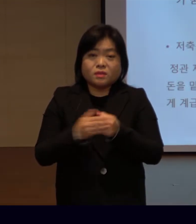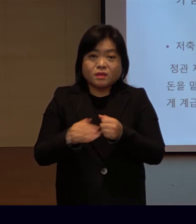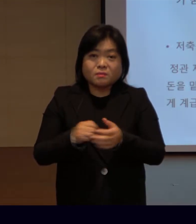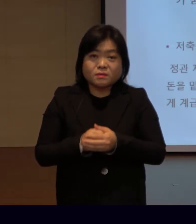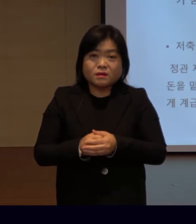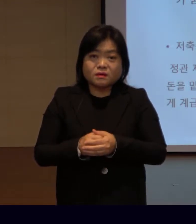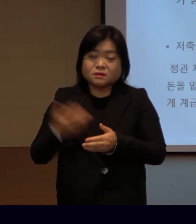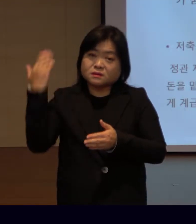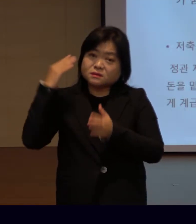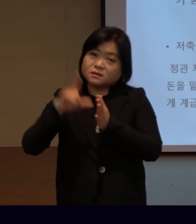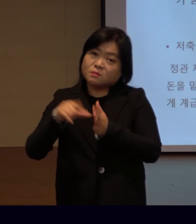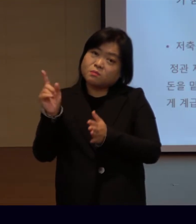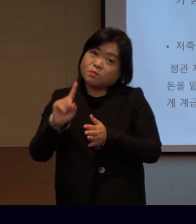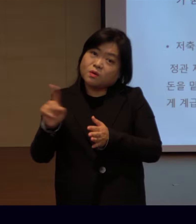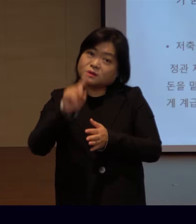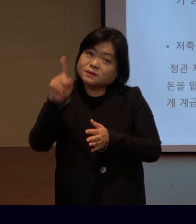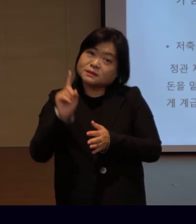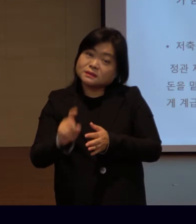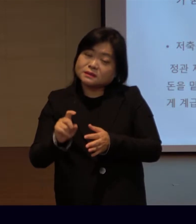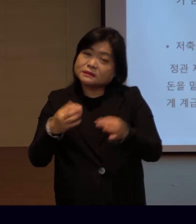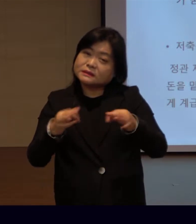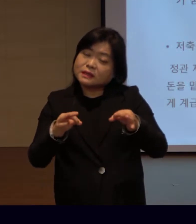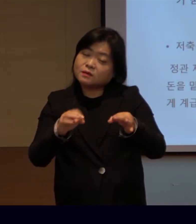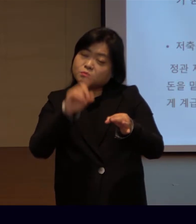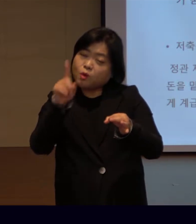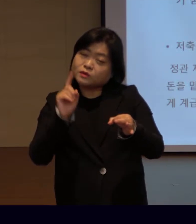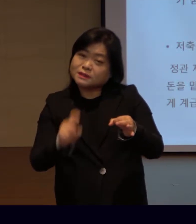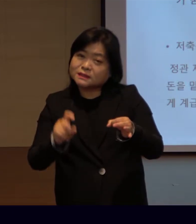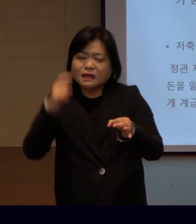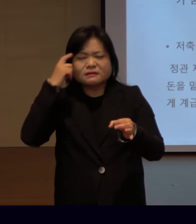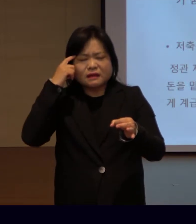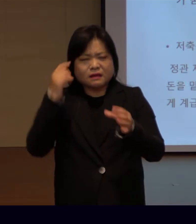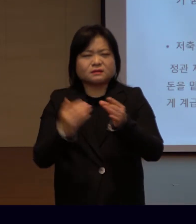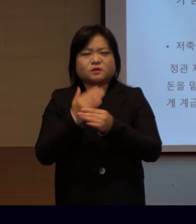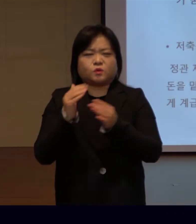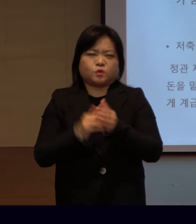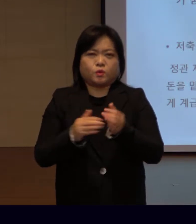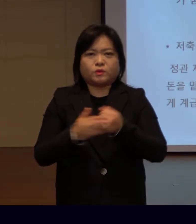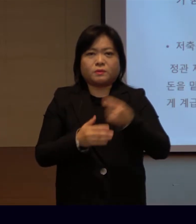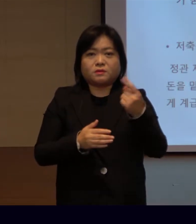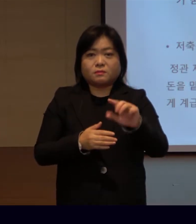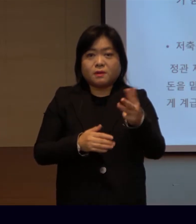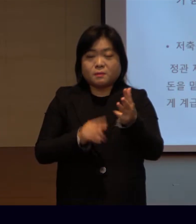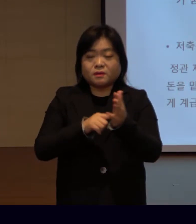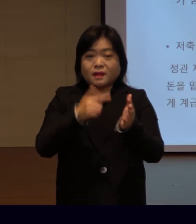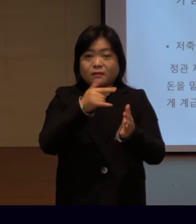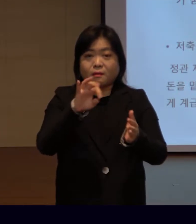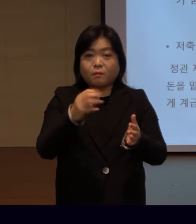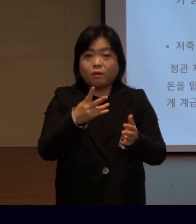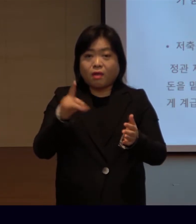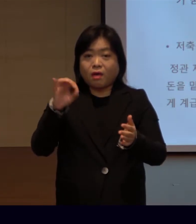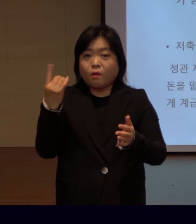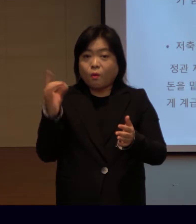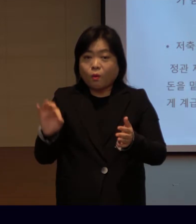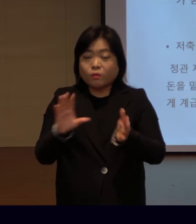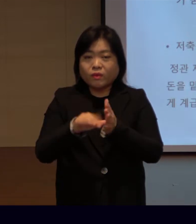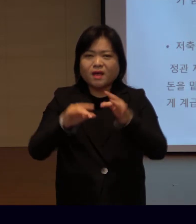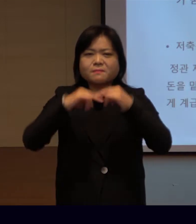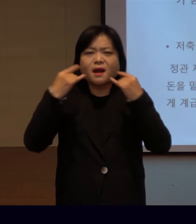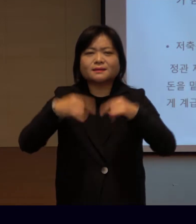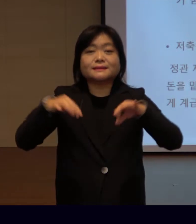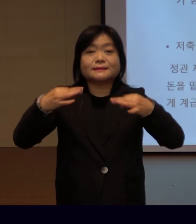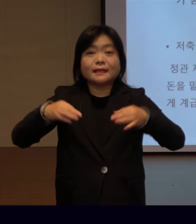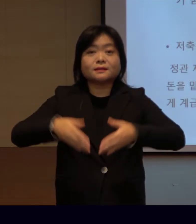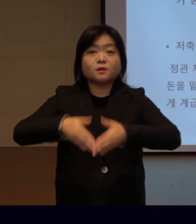그때 뭐였지? 하는 의문이 들었습니다. 아까 말씀드린 것처럼 1800년에 나폴레옹 시절에 프랑스 은행이